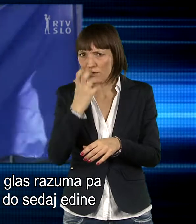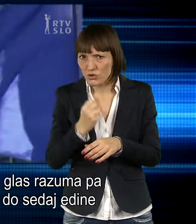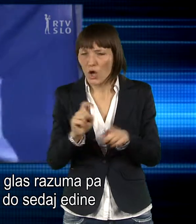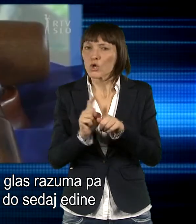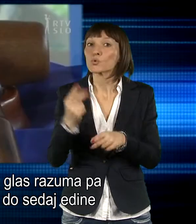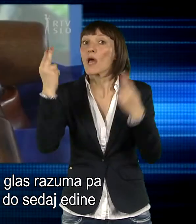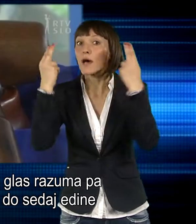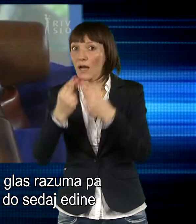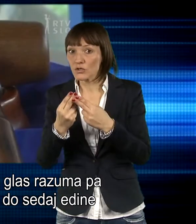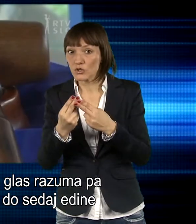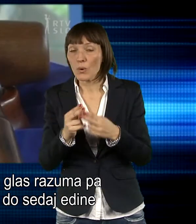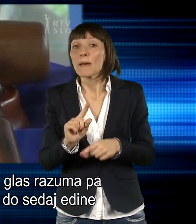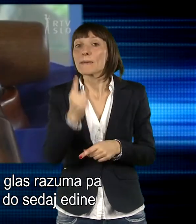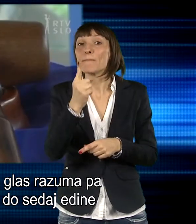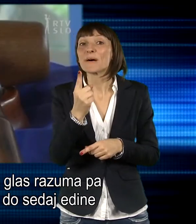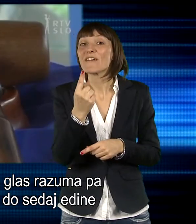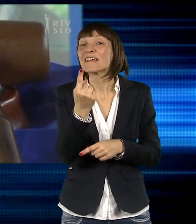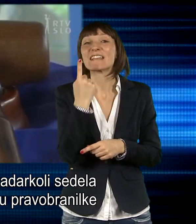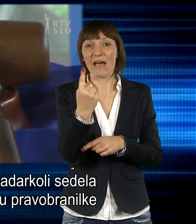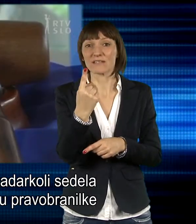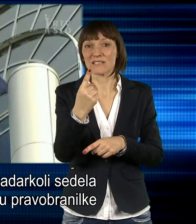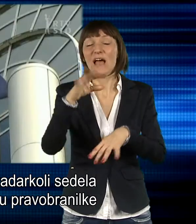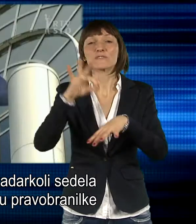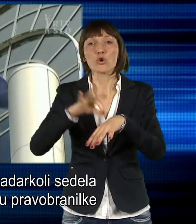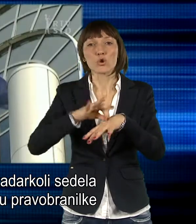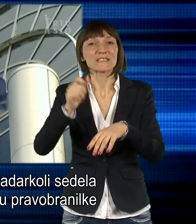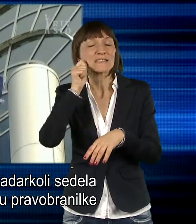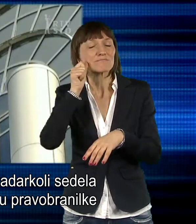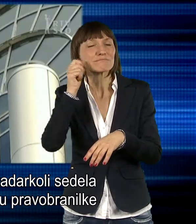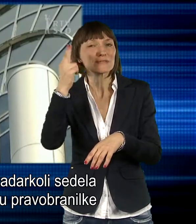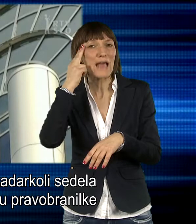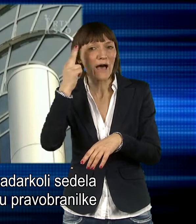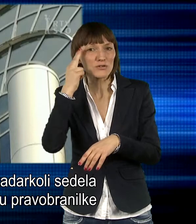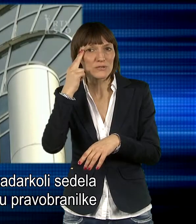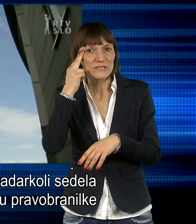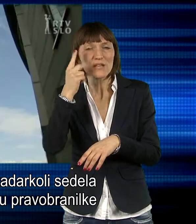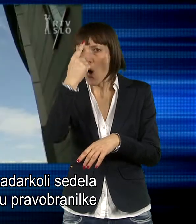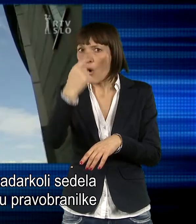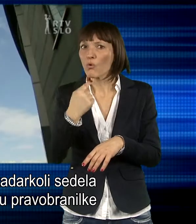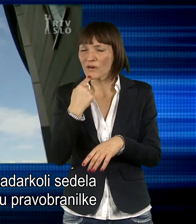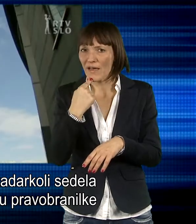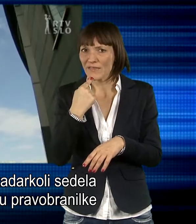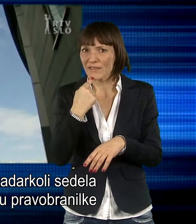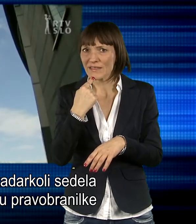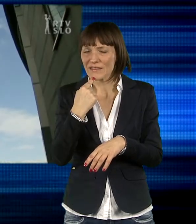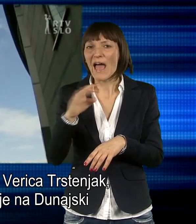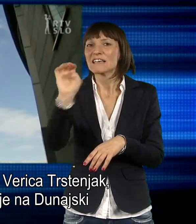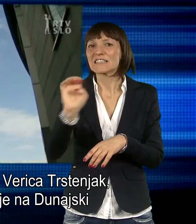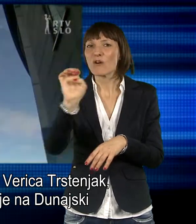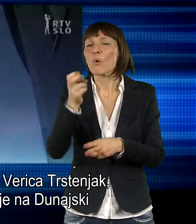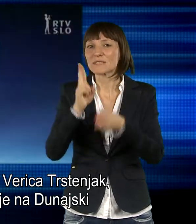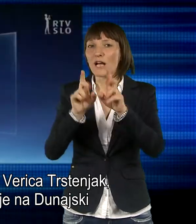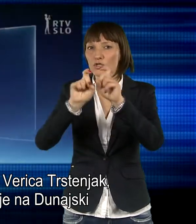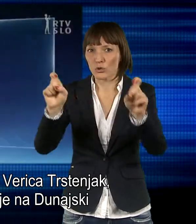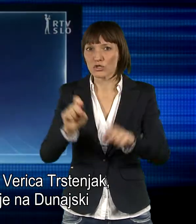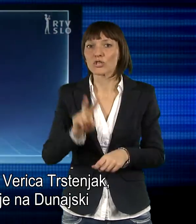glas razuma pa je prišel od prve in do sedaj edine doktorice znanosti, ki je kadarkoli sedela na uglednem mestu pravobranilke Evropskega